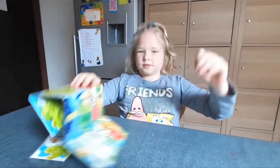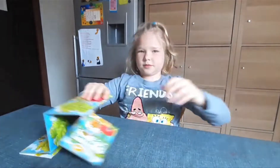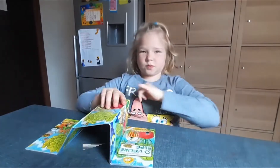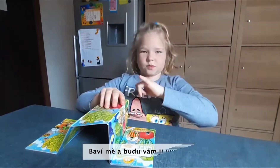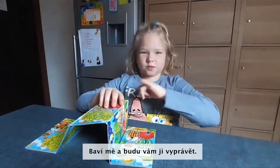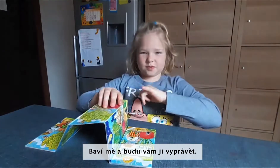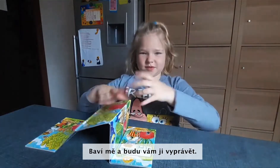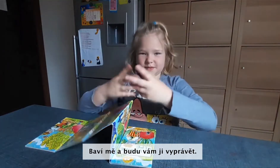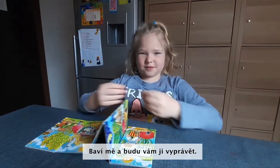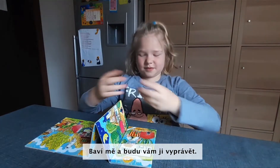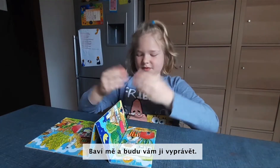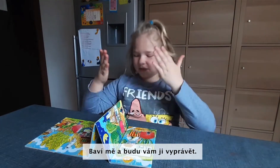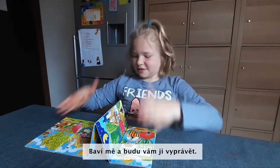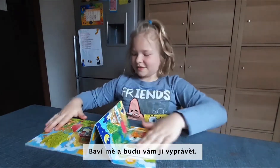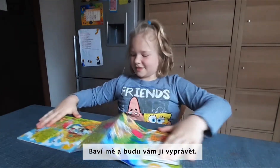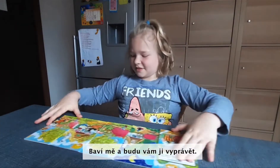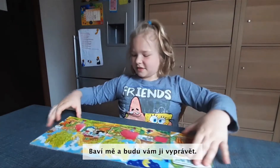Baví mě a budu vám ji vyprávět.